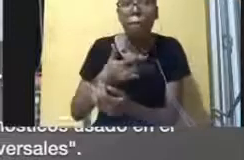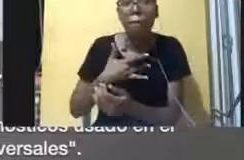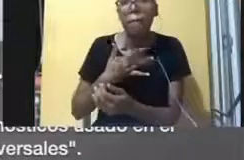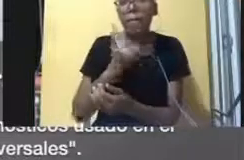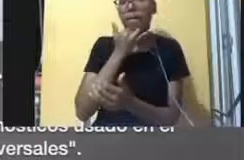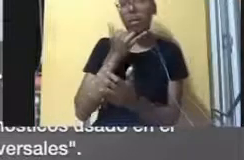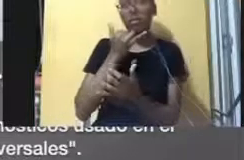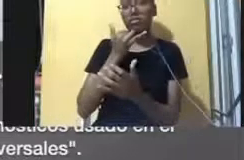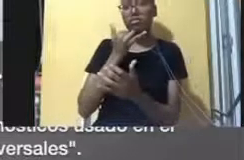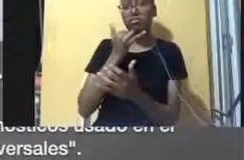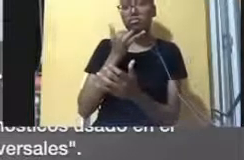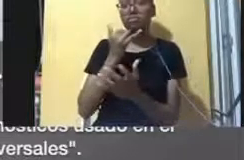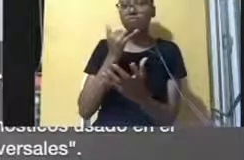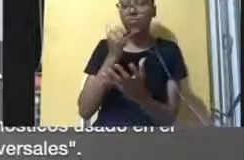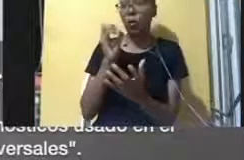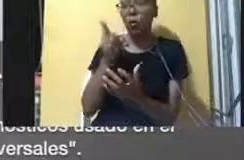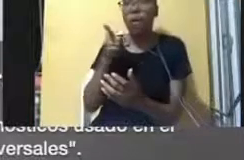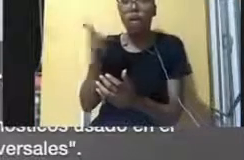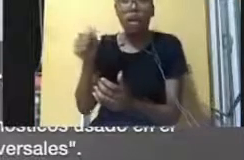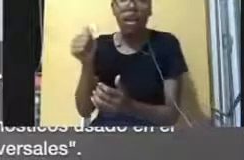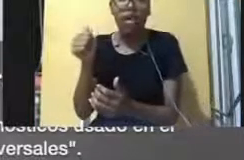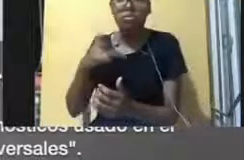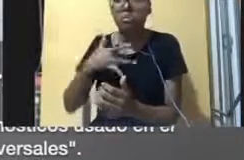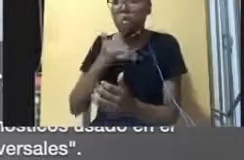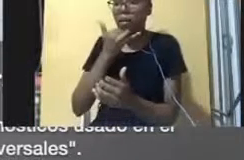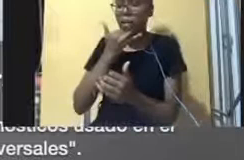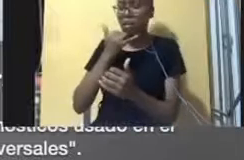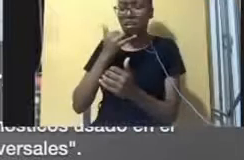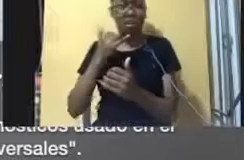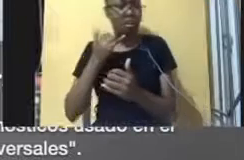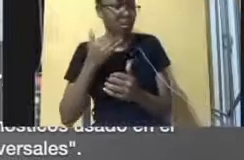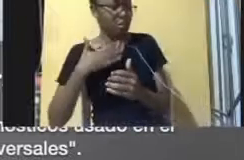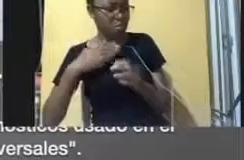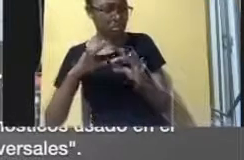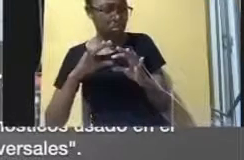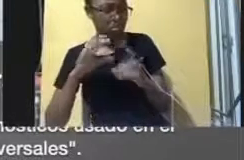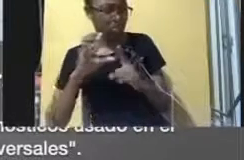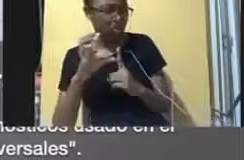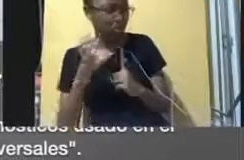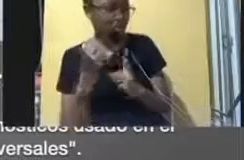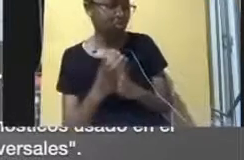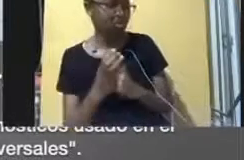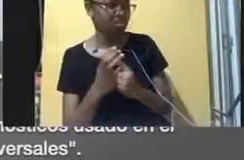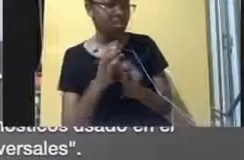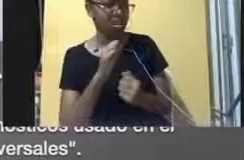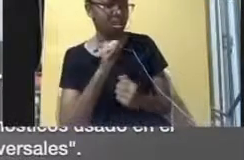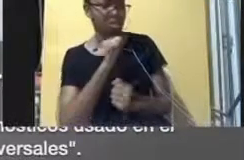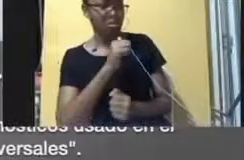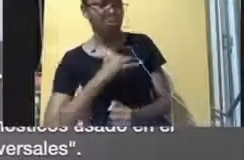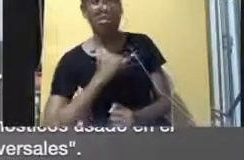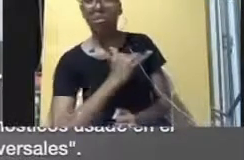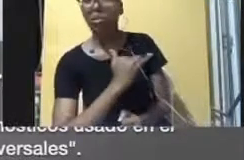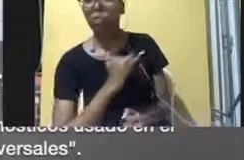y ya no tiene confianza conmigo porque su cultura es otra, colectiva, que lo que necesita